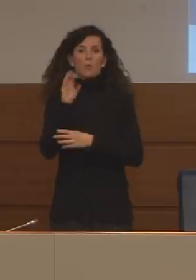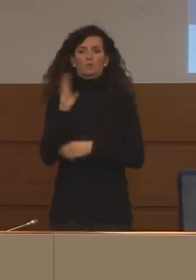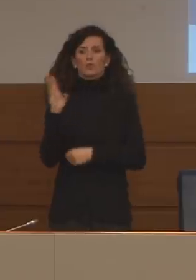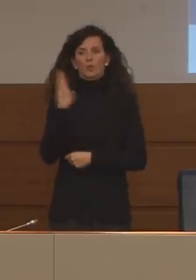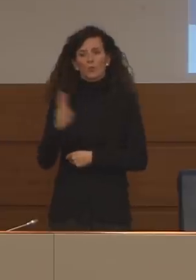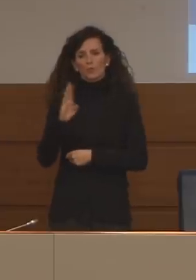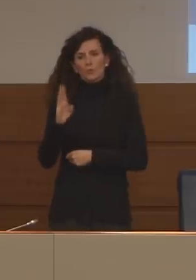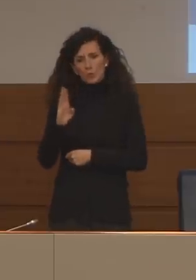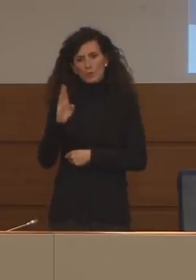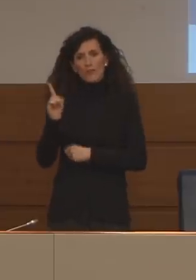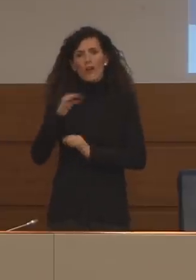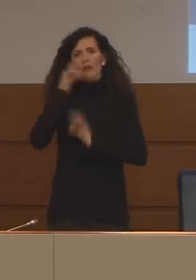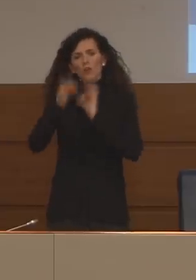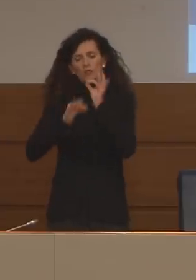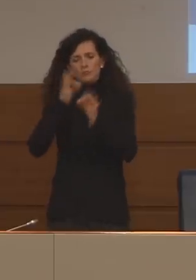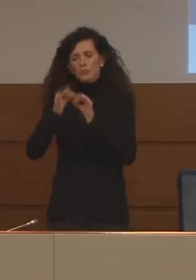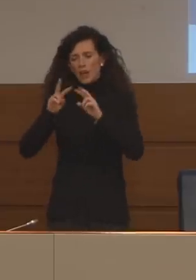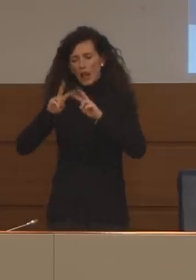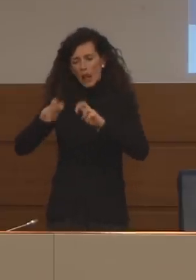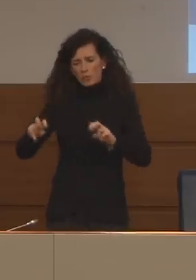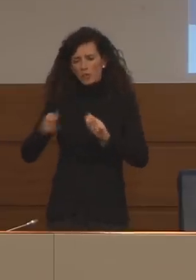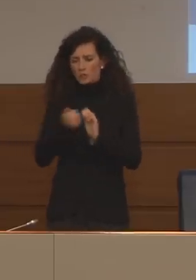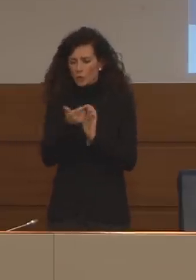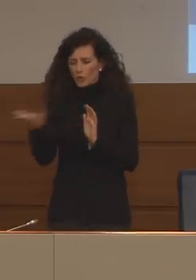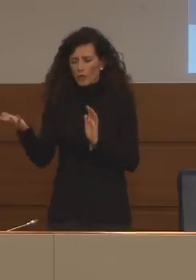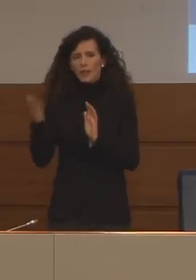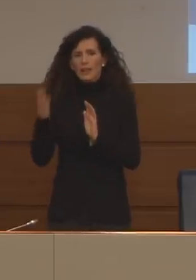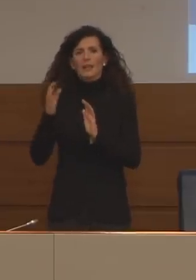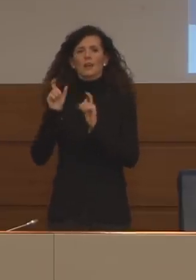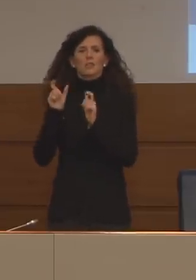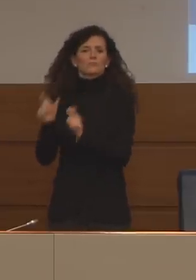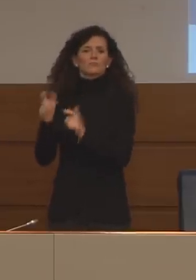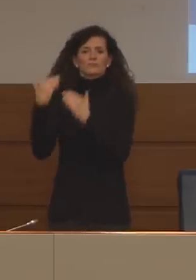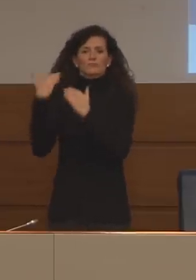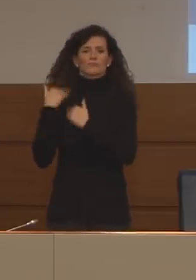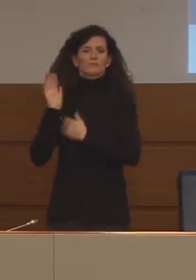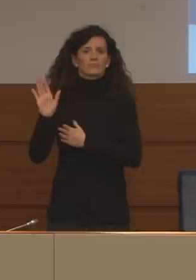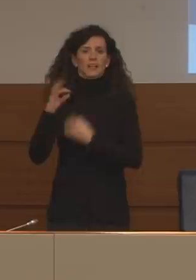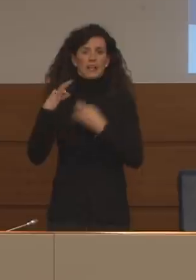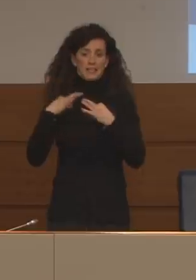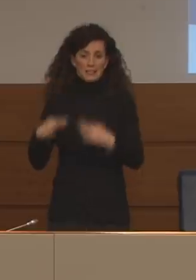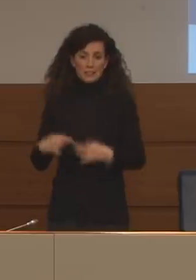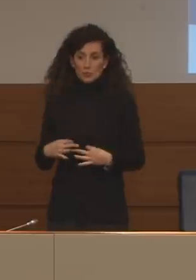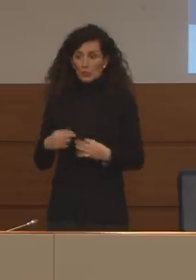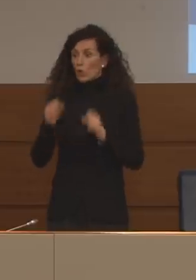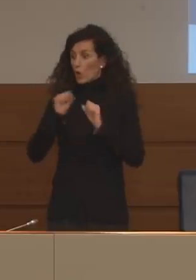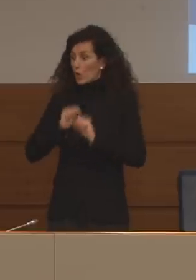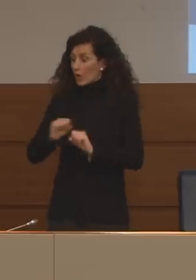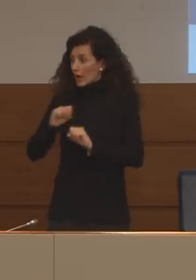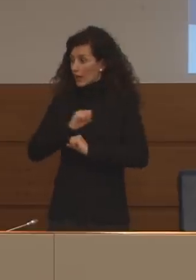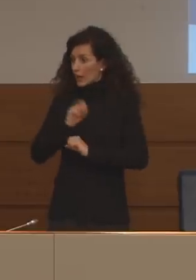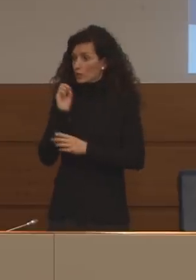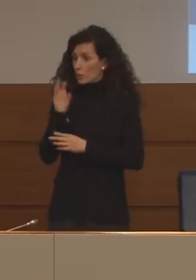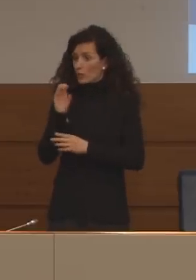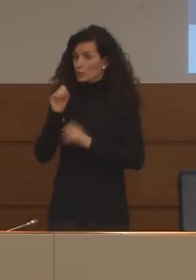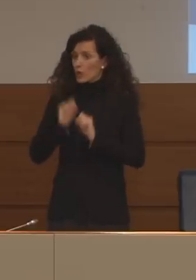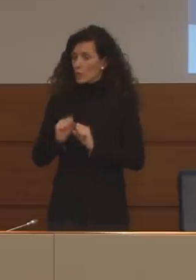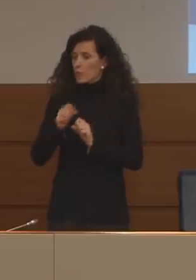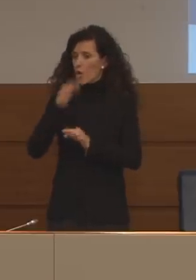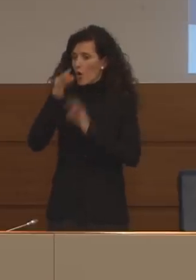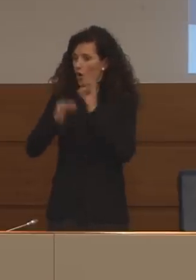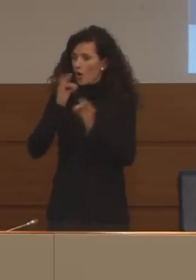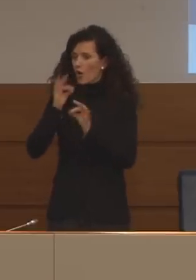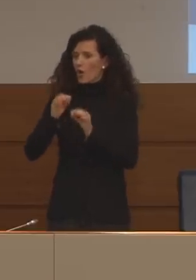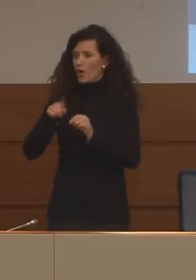i dati che sta facendo l'istituto oltre che credo professore ci potrà parlare anche del dato